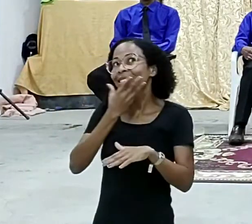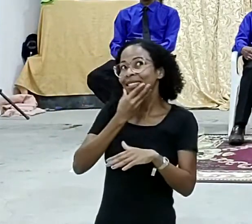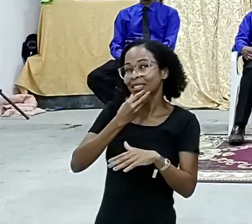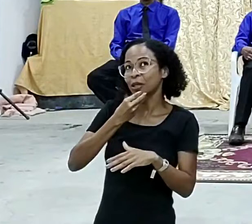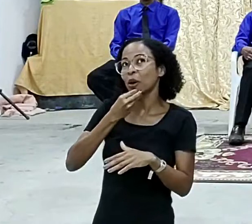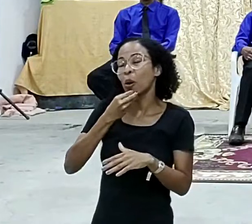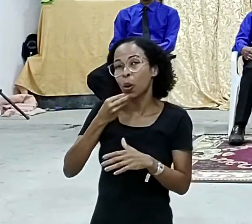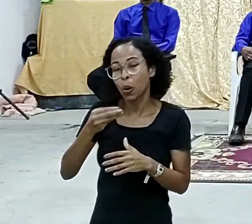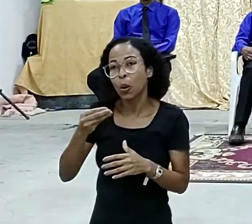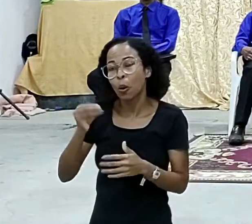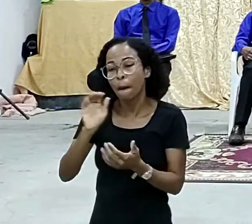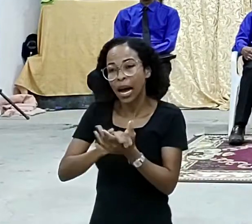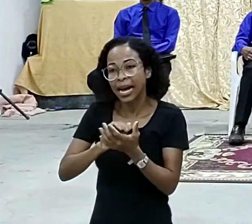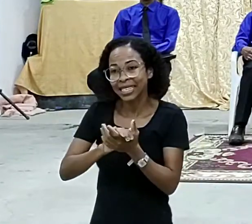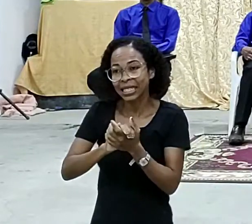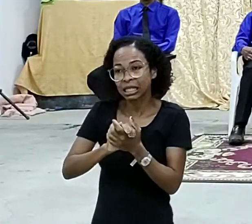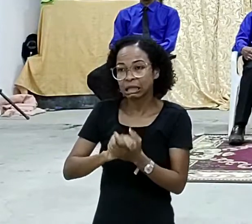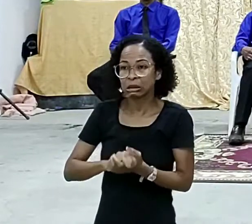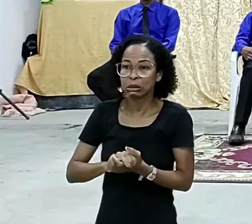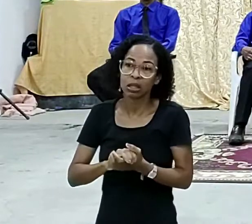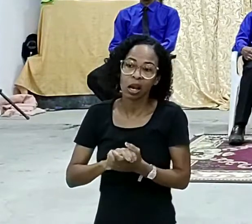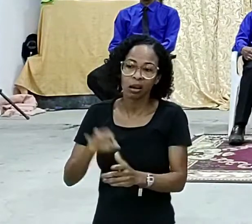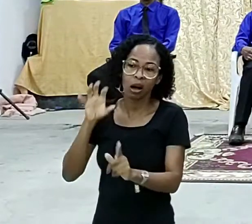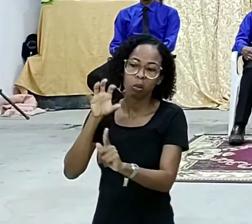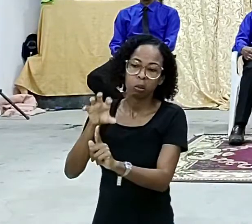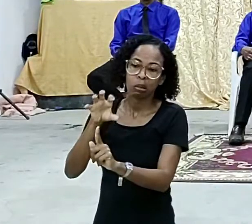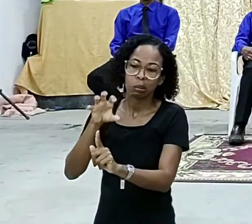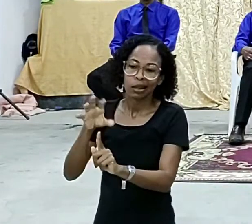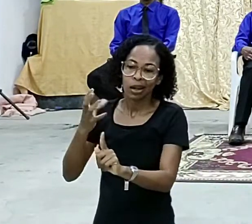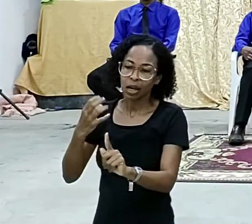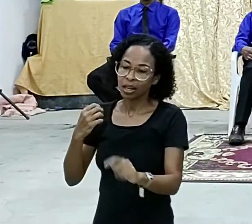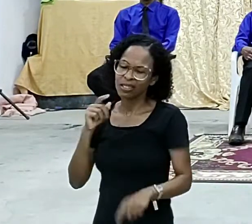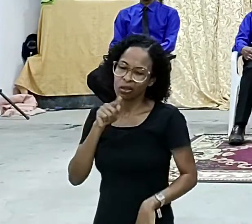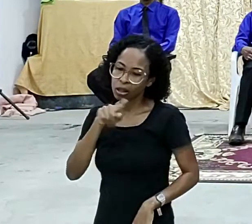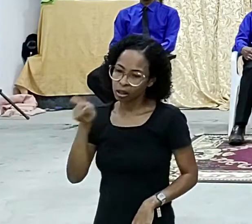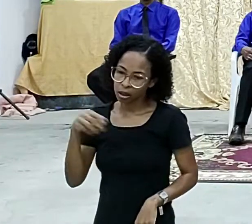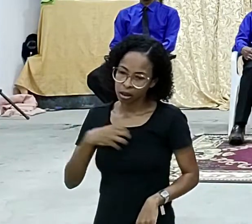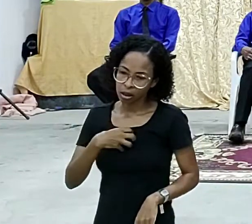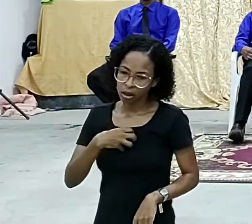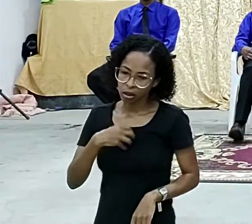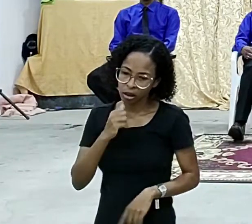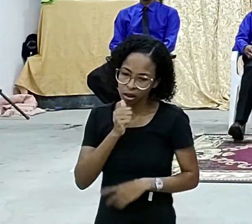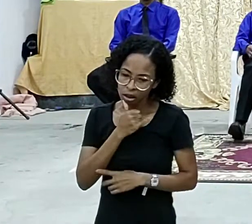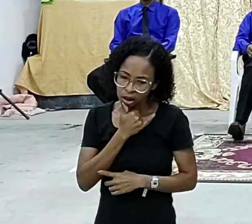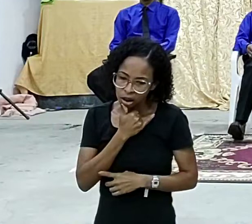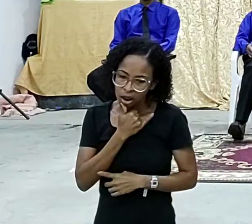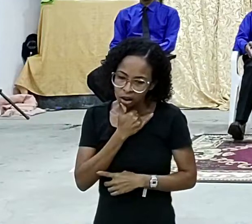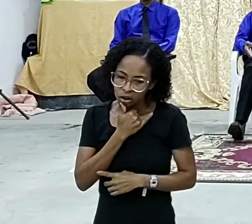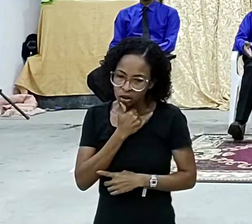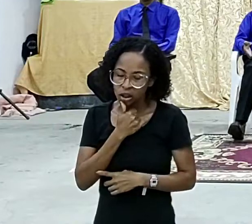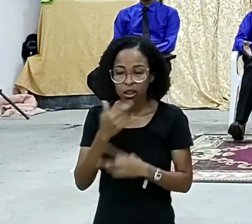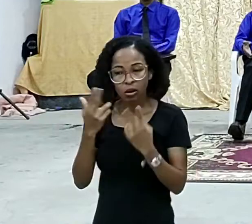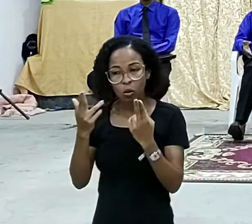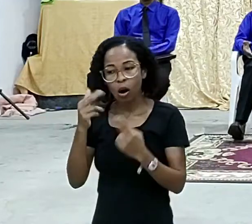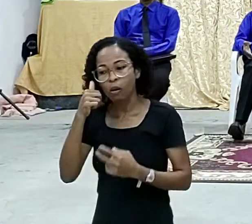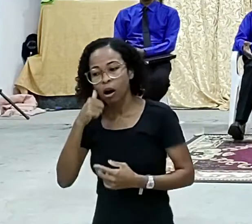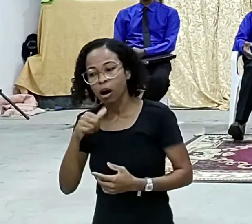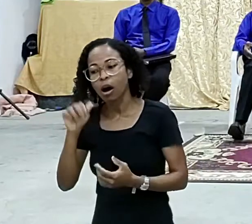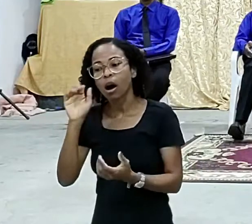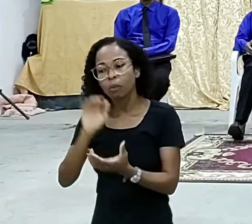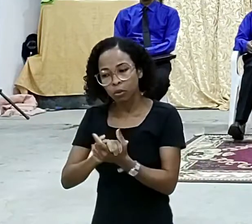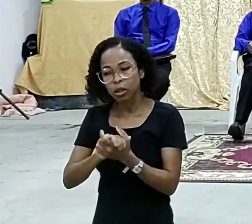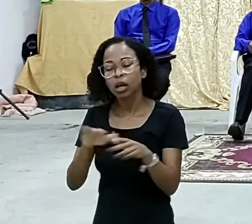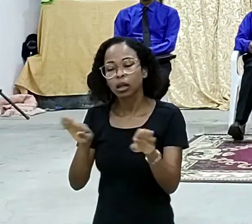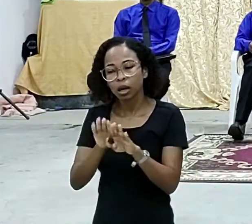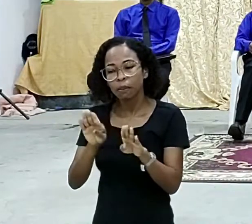marido. Deus, Ele pode entrar com providência. Temos que ter calma